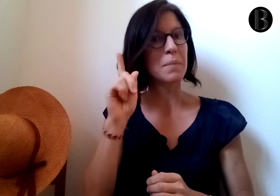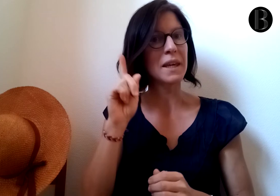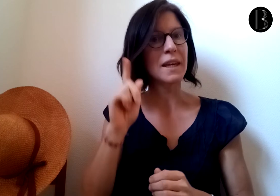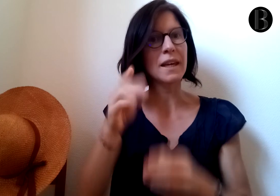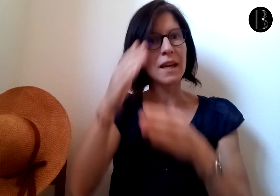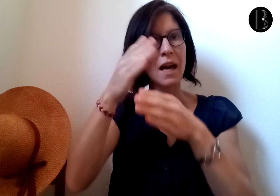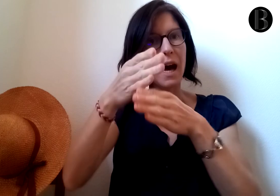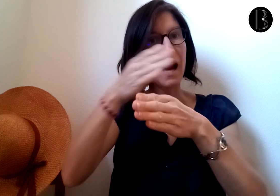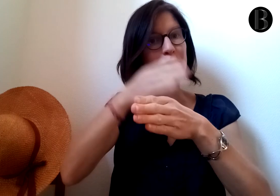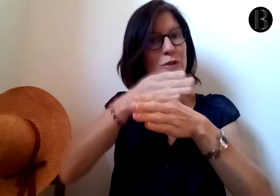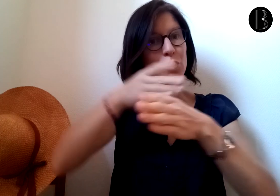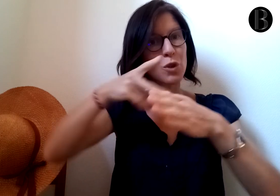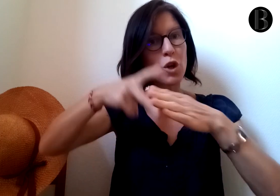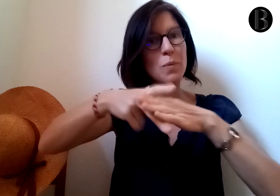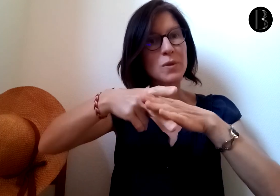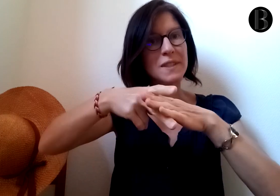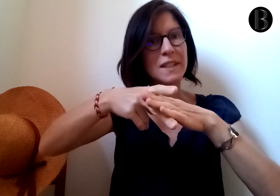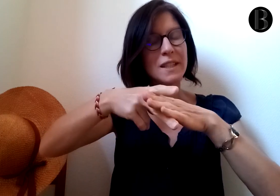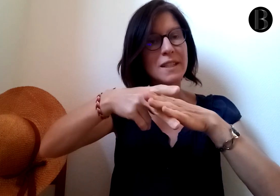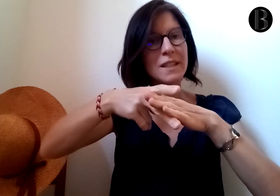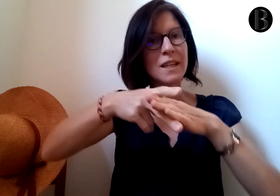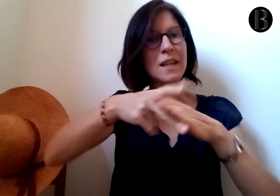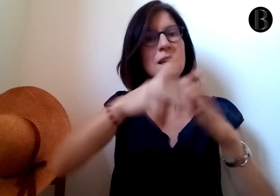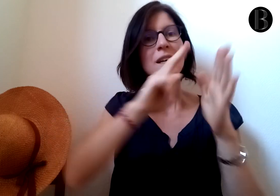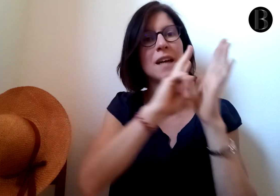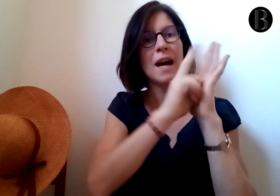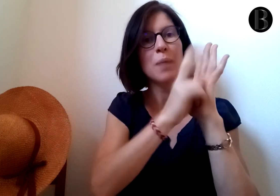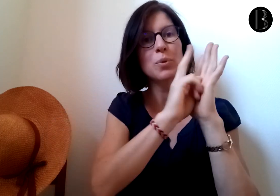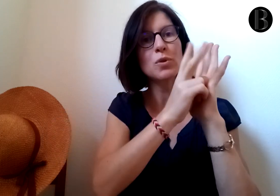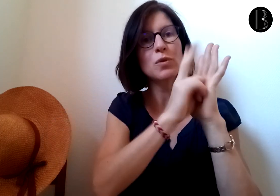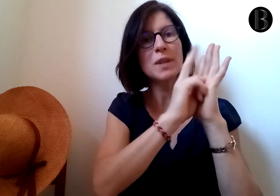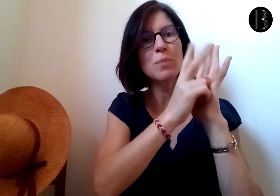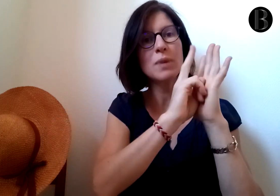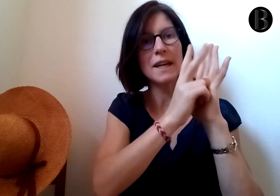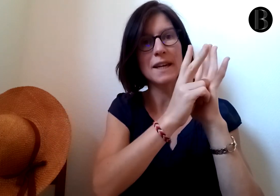Mais avant de commencer, un peu de vocabulaire.